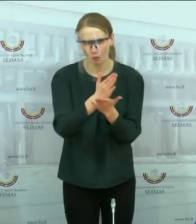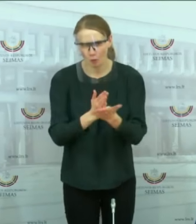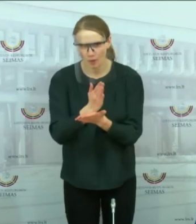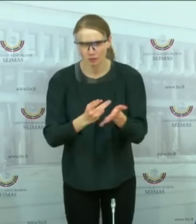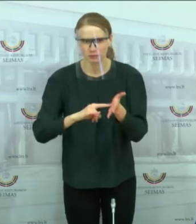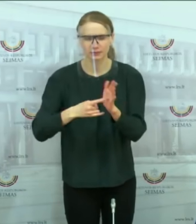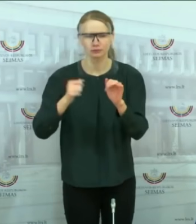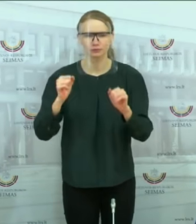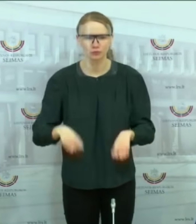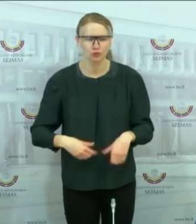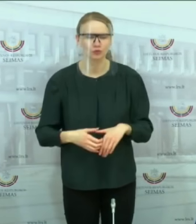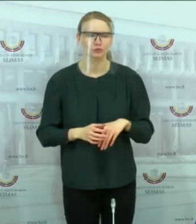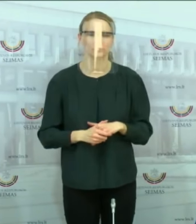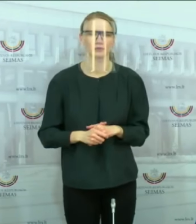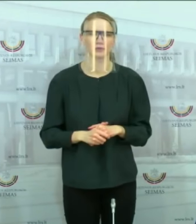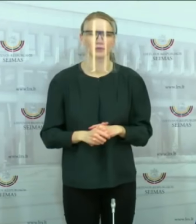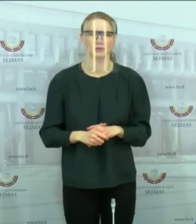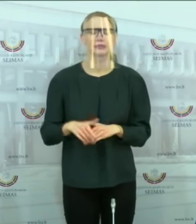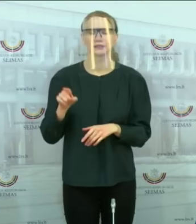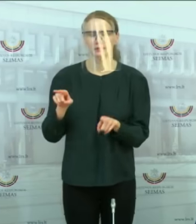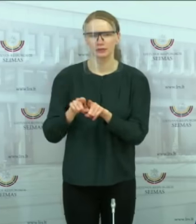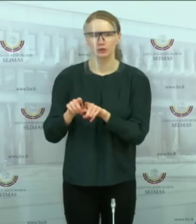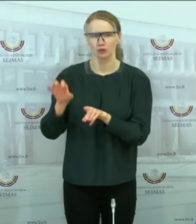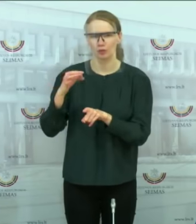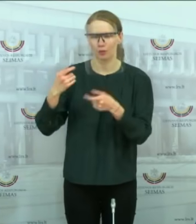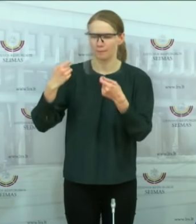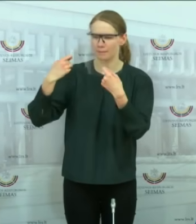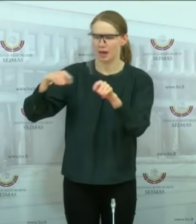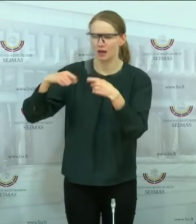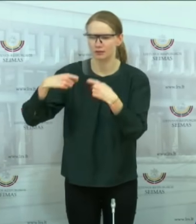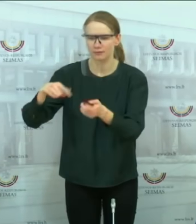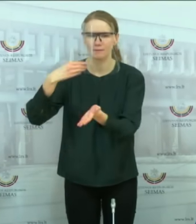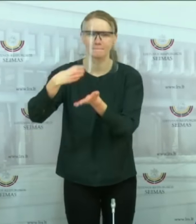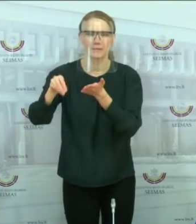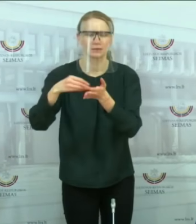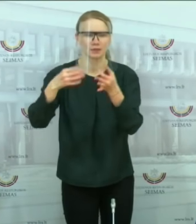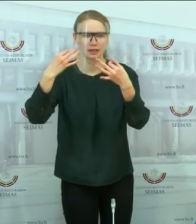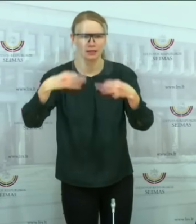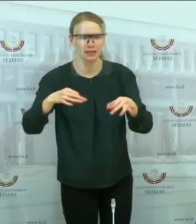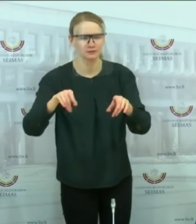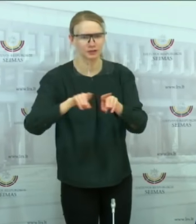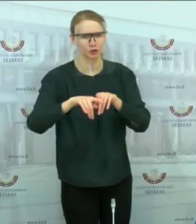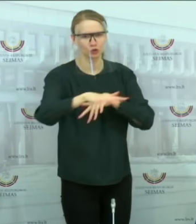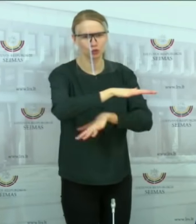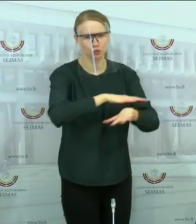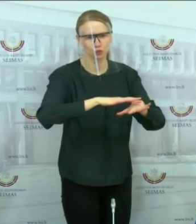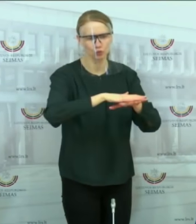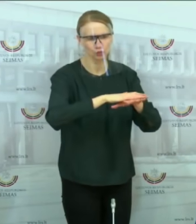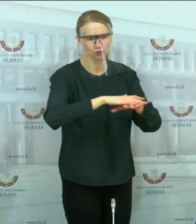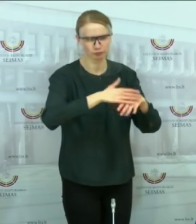svarstomi galimi papildomi prekybos atlaisvinimai, kalbam apie turgavietės.